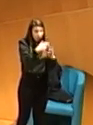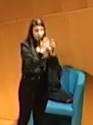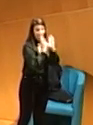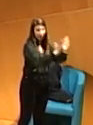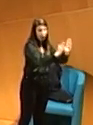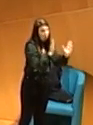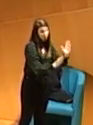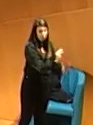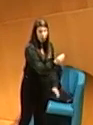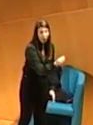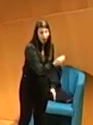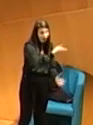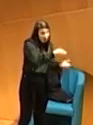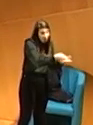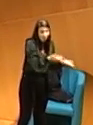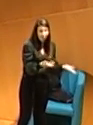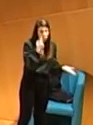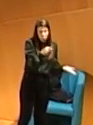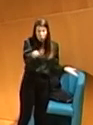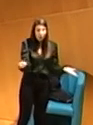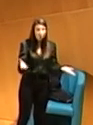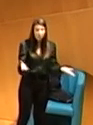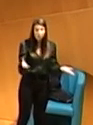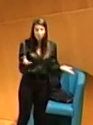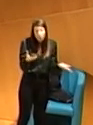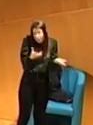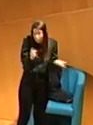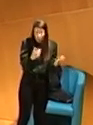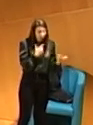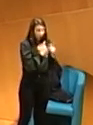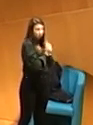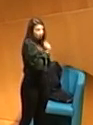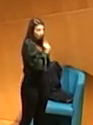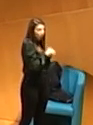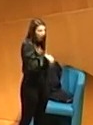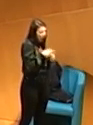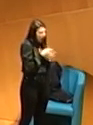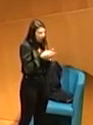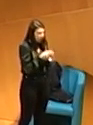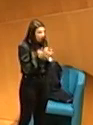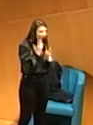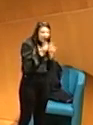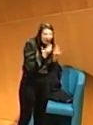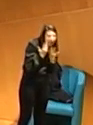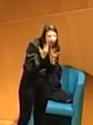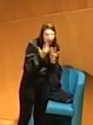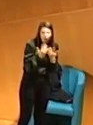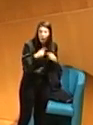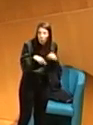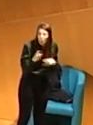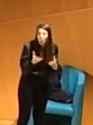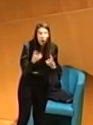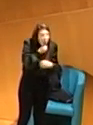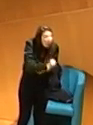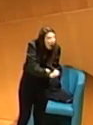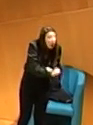pour Antoine. Eh bien, heureusement qu'on peut se le dire entre nous, parce que c'est difficile les anniversaires, c'est difficile Noël. Qu'est-ce qu'on va